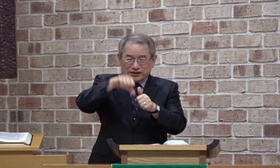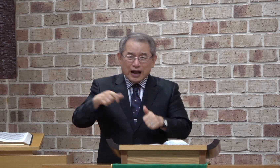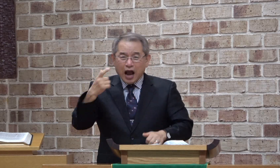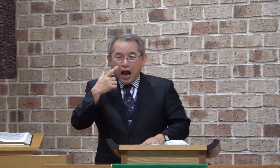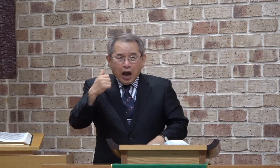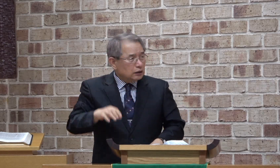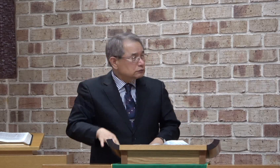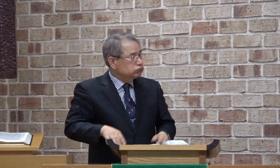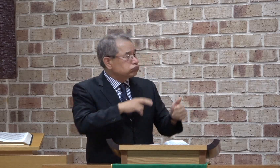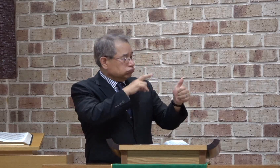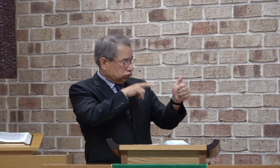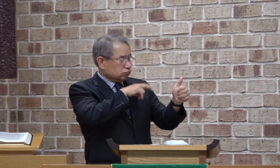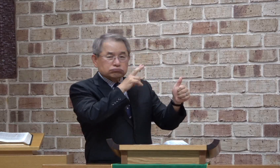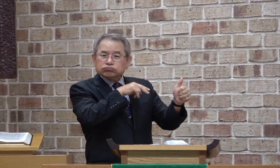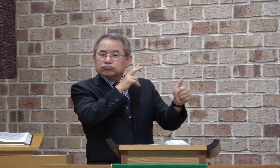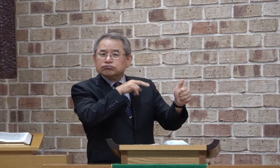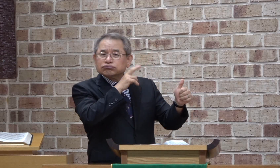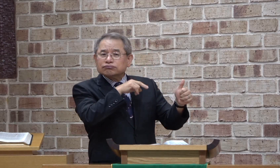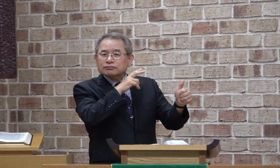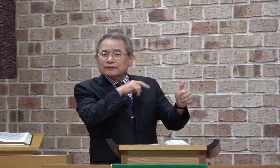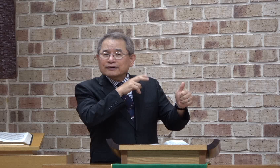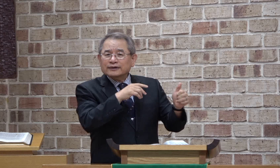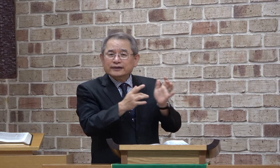그리고 아이의 상태는 여전히 아픈 상태에 있었습니다.